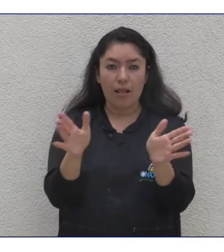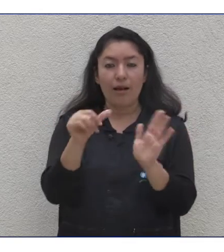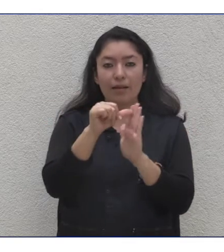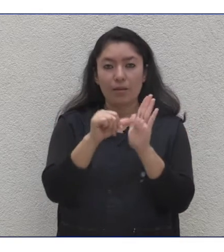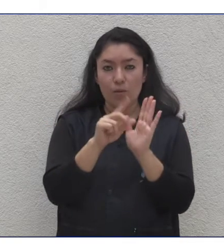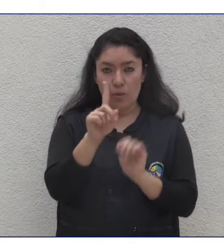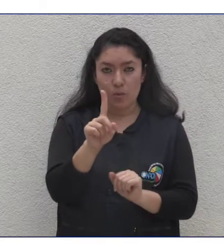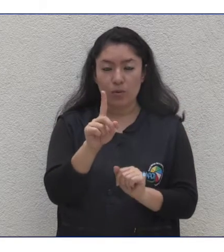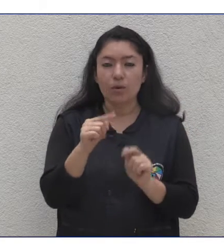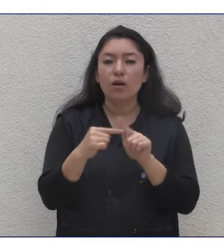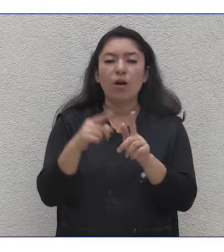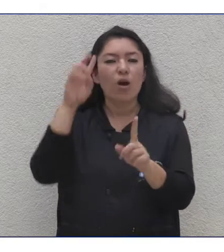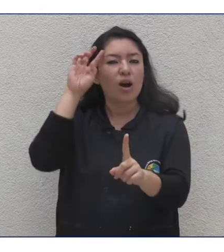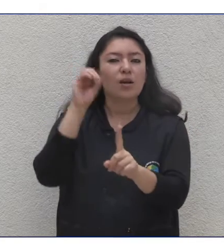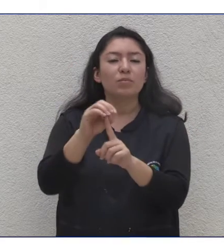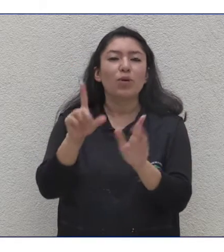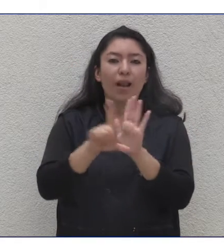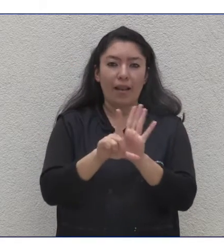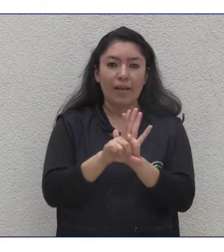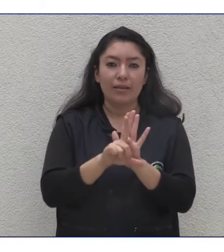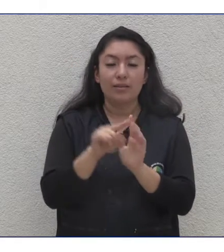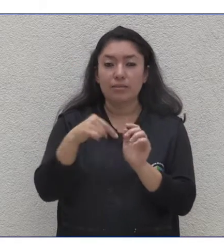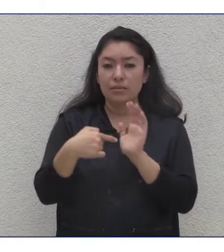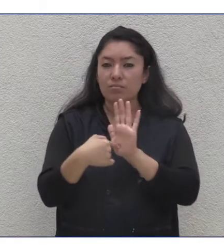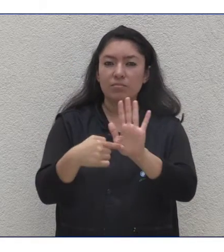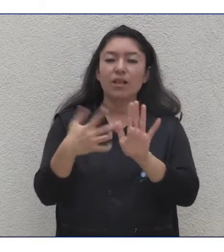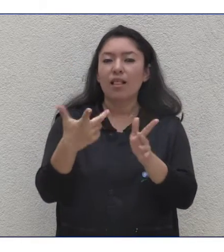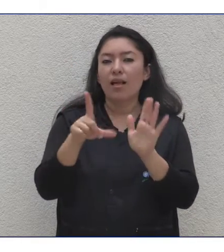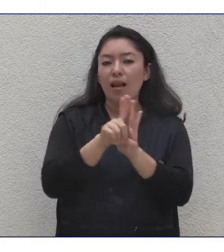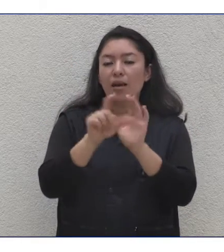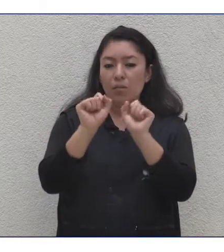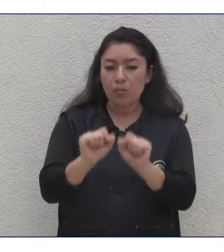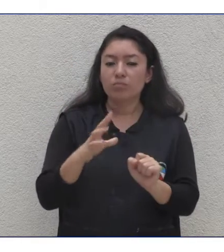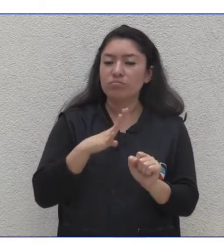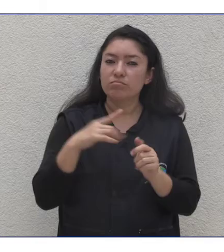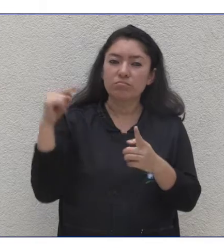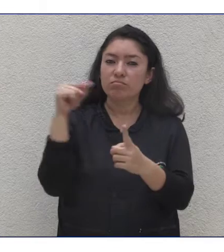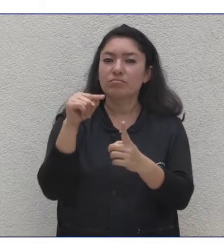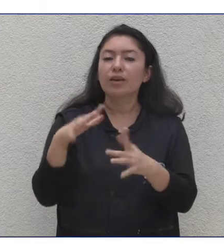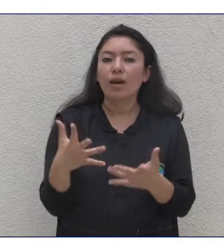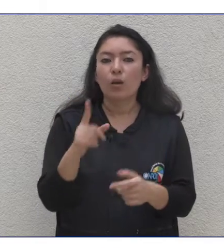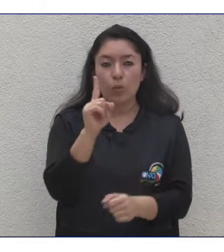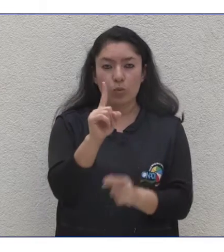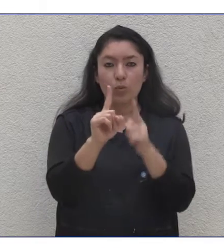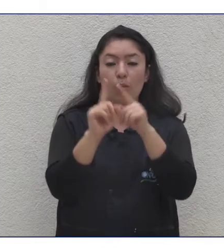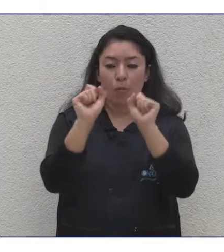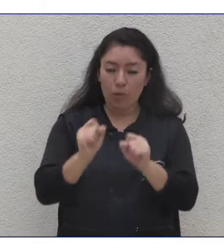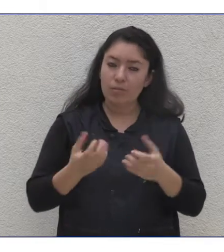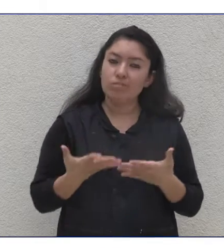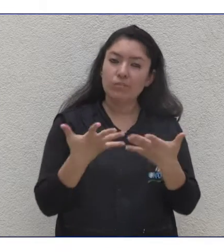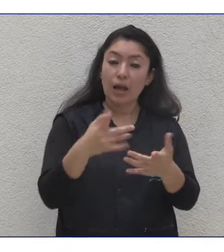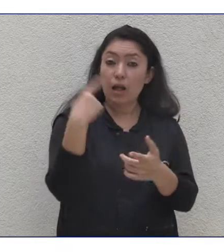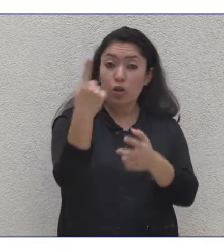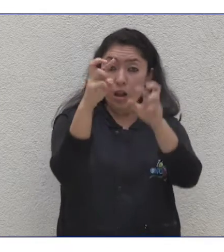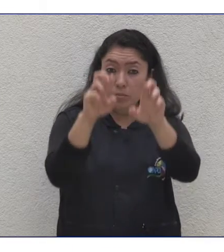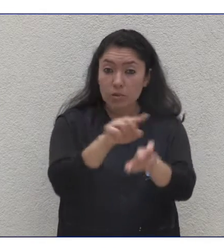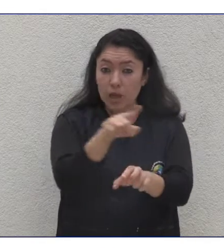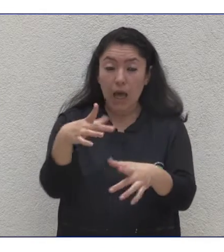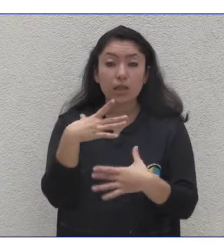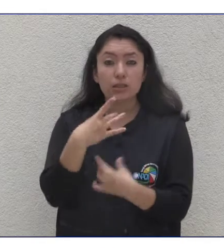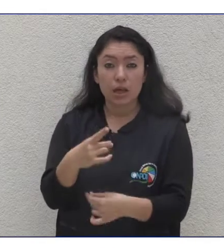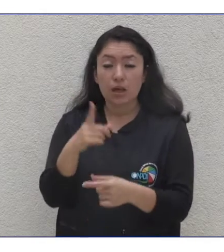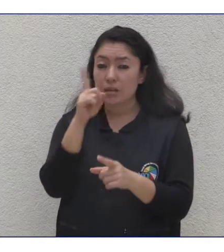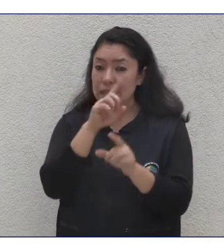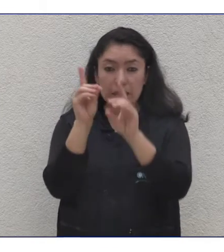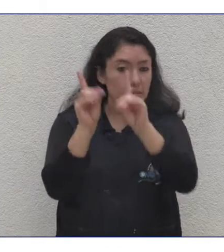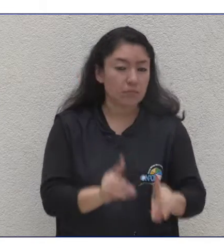Generales, Artículo 1, Objeto de la ley. La presente ley tiene por objeto: 1. Garantizar a toda persona interesada,